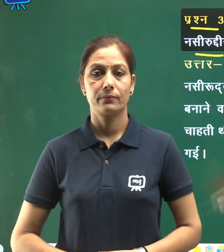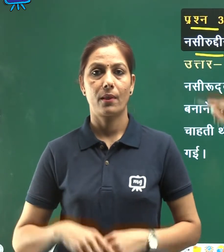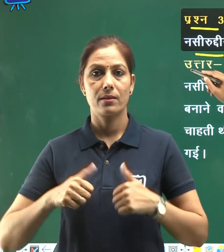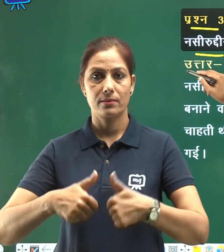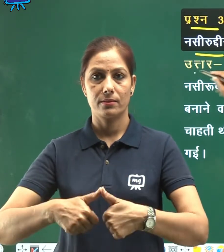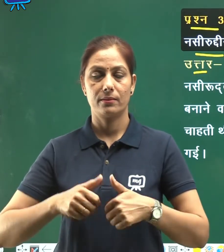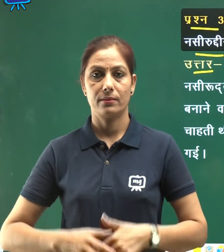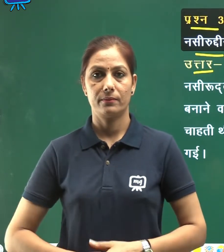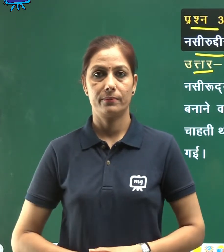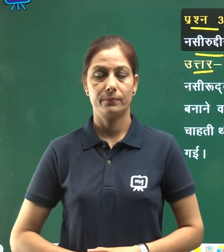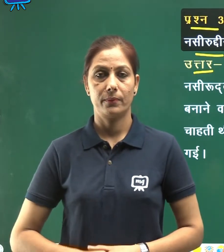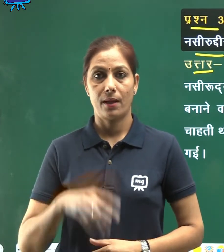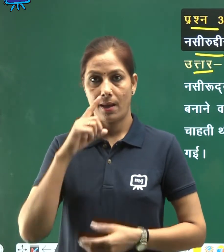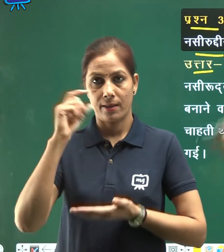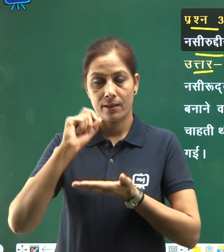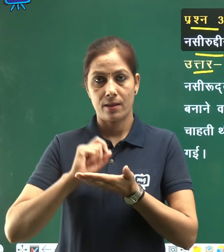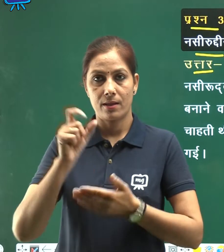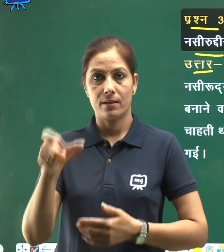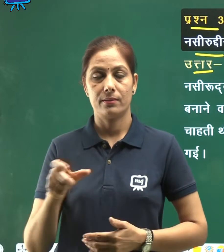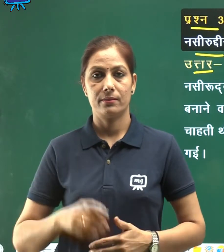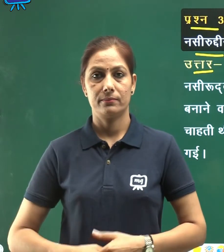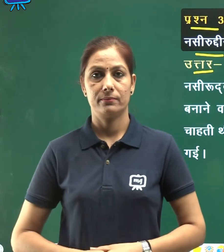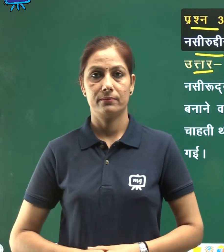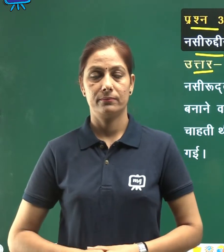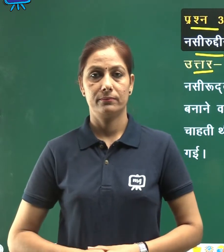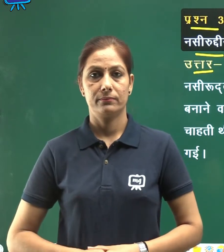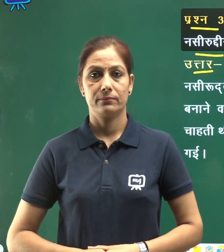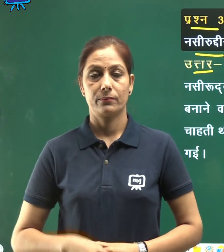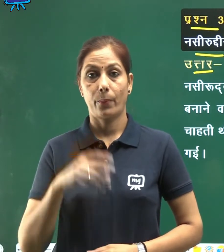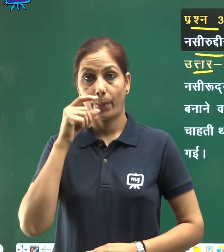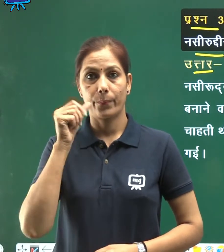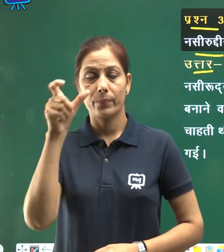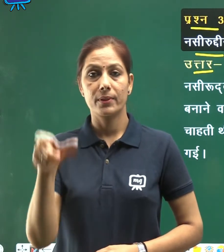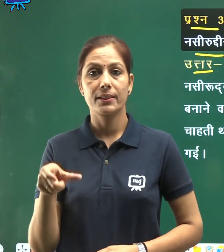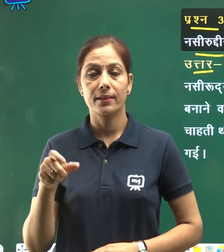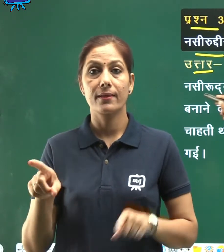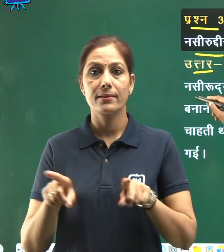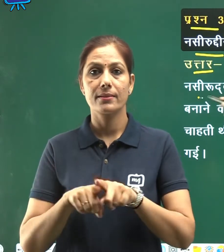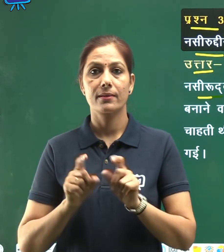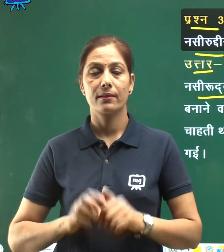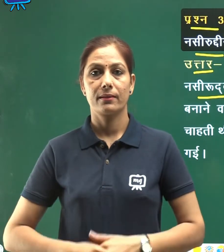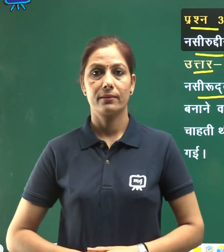उत्तर है लेखिका मियां नसीरुद्दीन जैसे